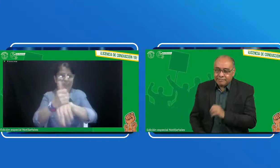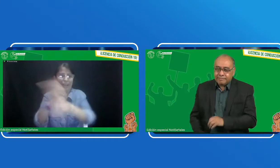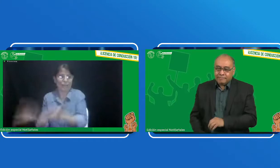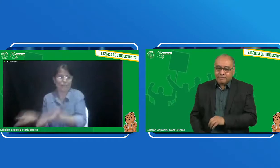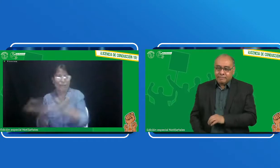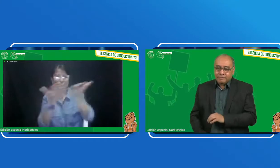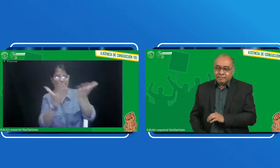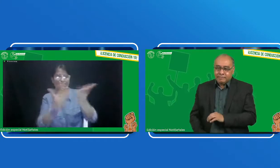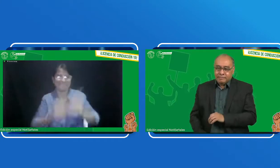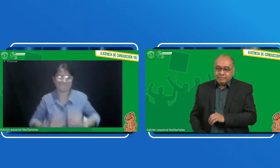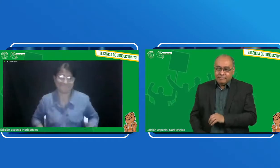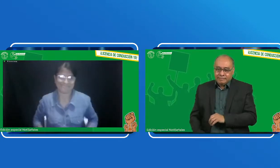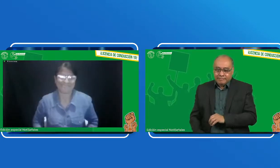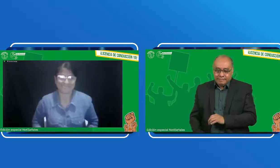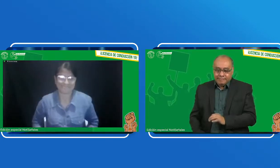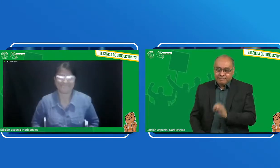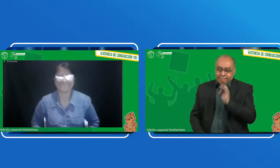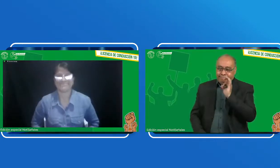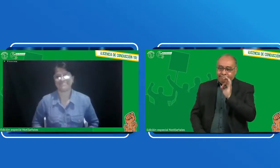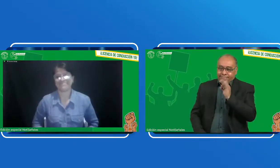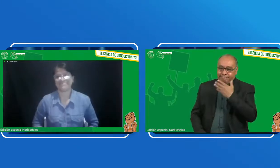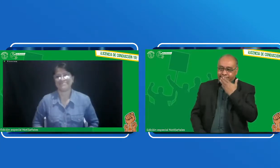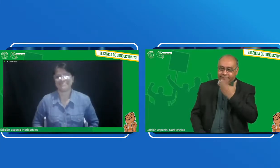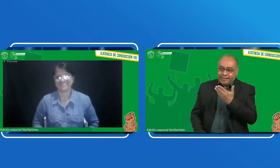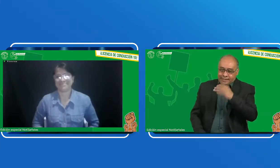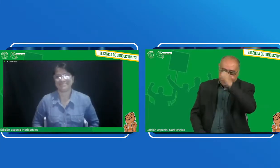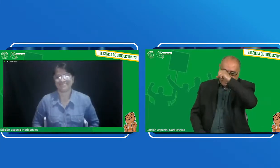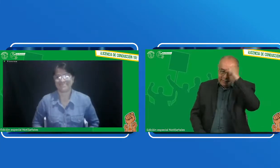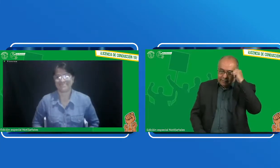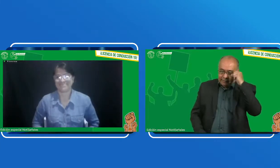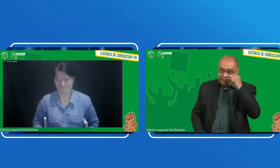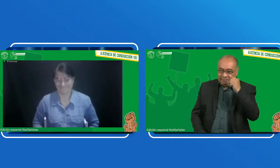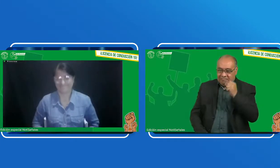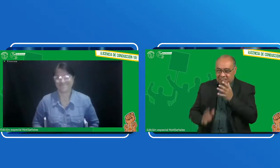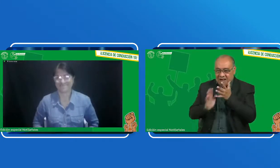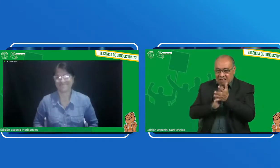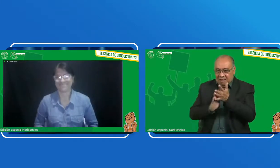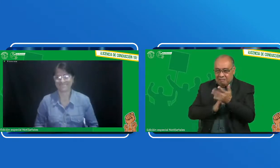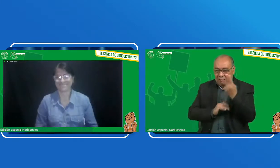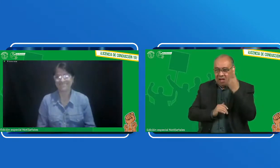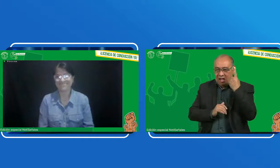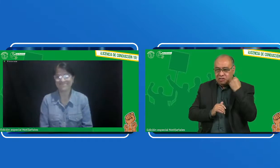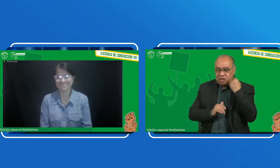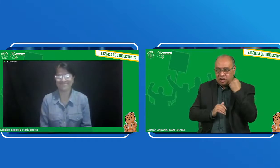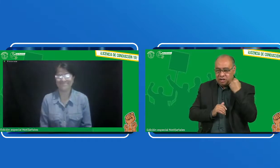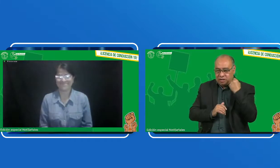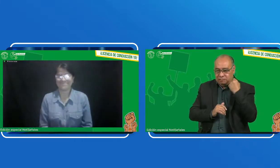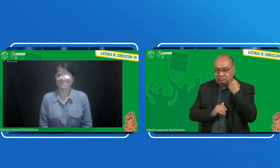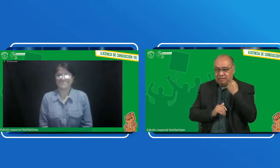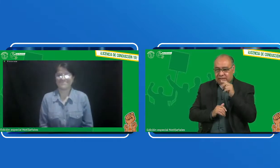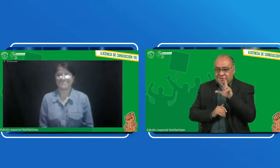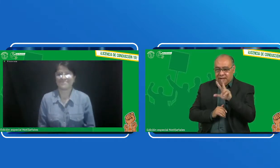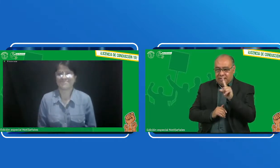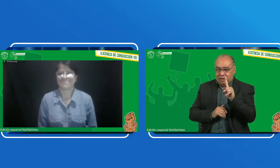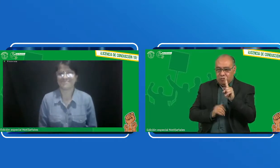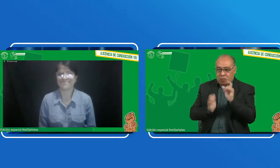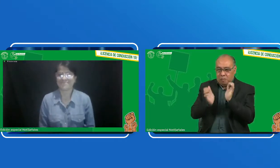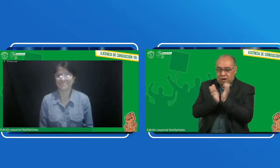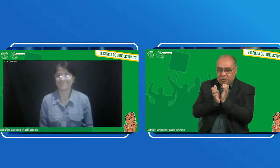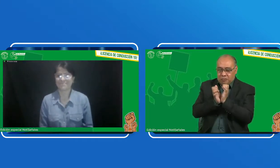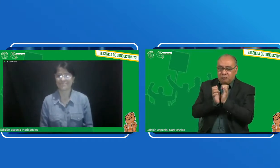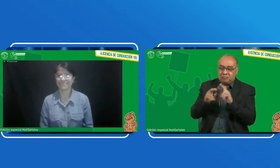Para agregar, le doy la palabra a Henry Mejía. Así es, gracias, Sandra. Sí,